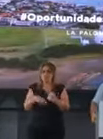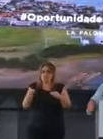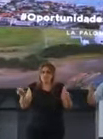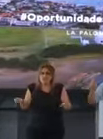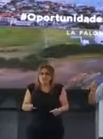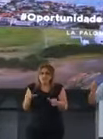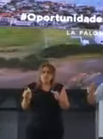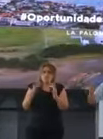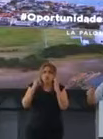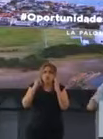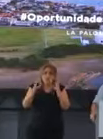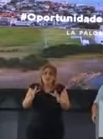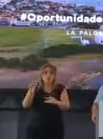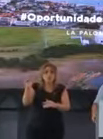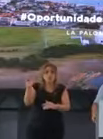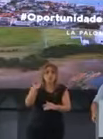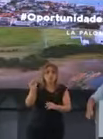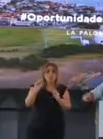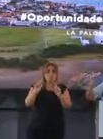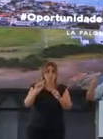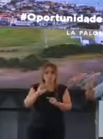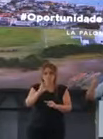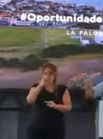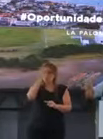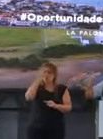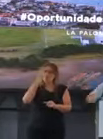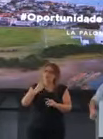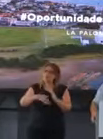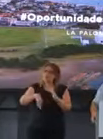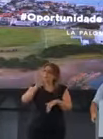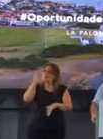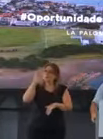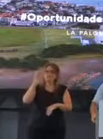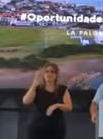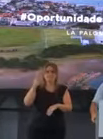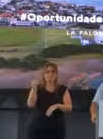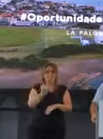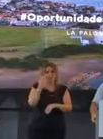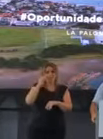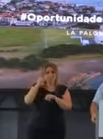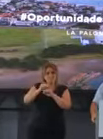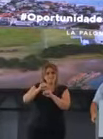formado en la educación pública a los uruguayos más importantes que hemos tenido.